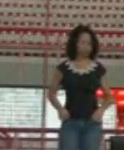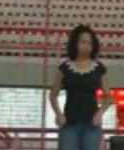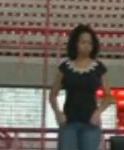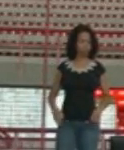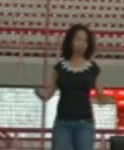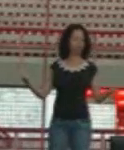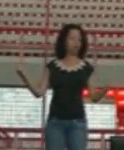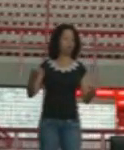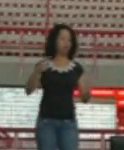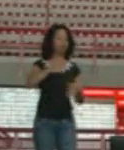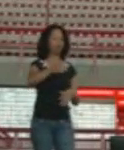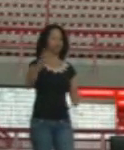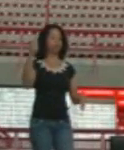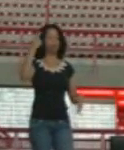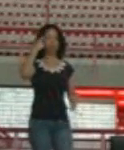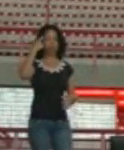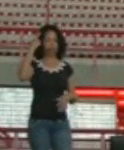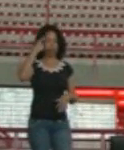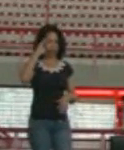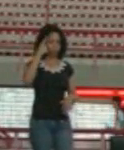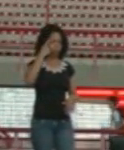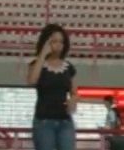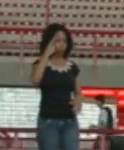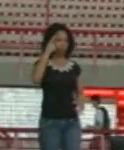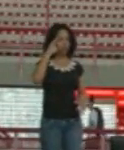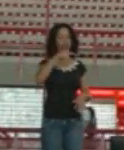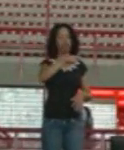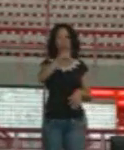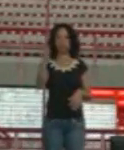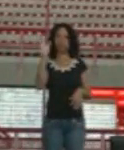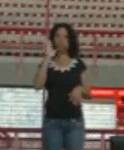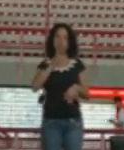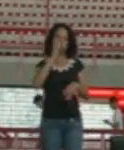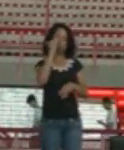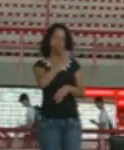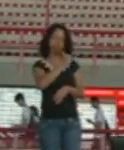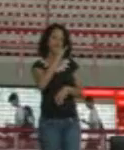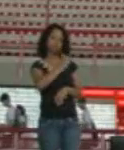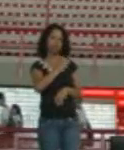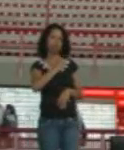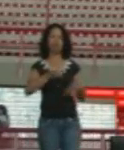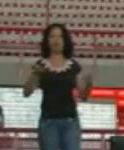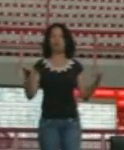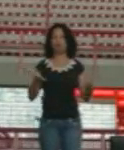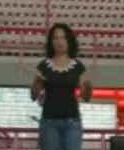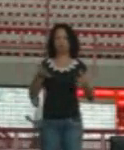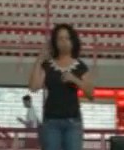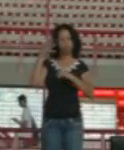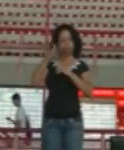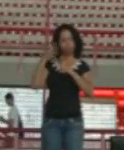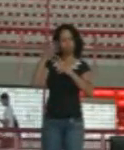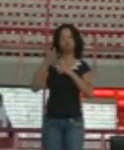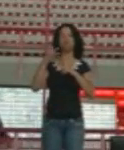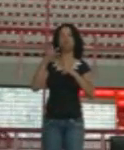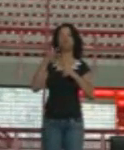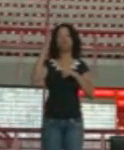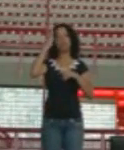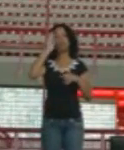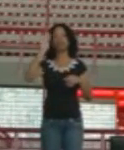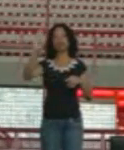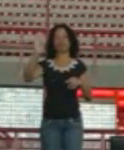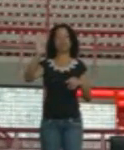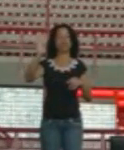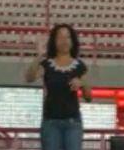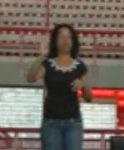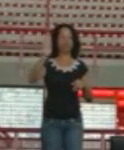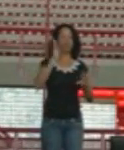Pensa comigo agora. Vocês já me disseram, nesse debate que a gente está fazendo aqui, que a principal causa